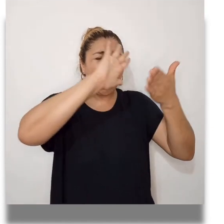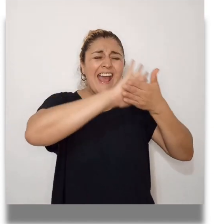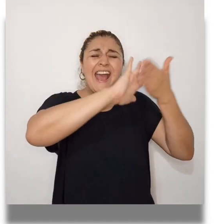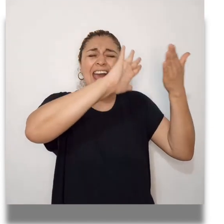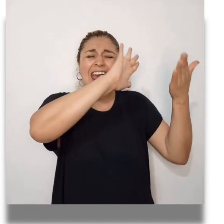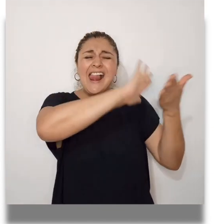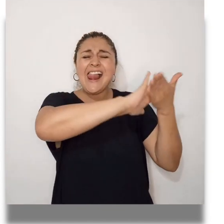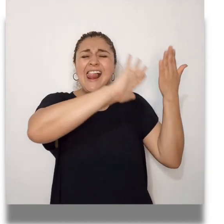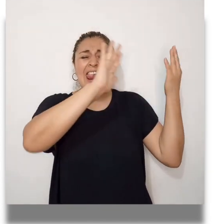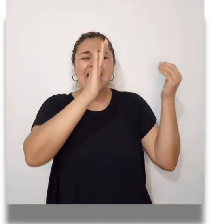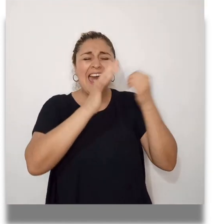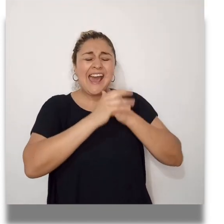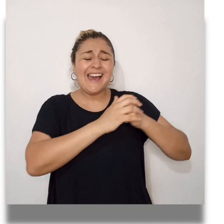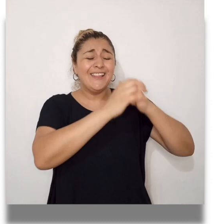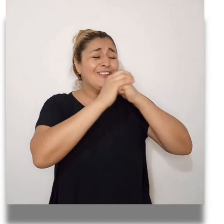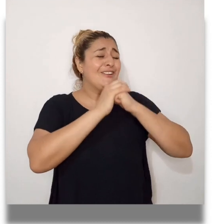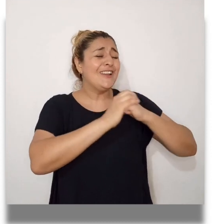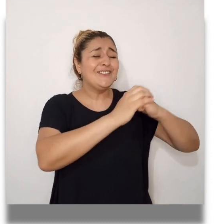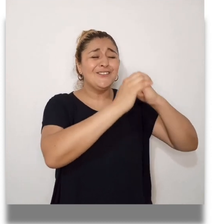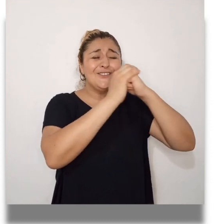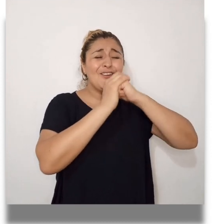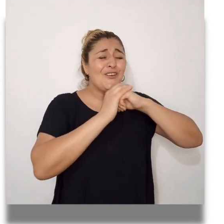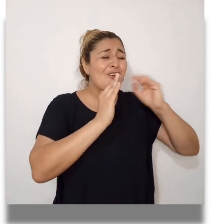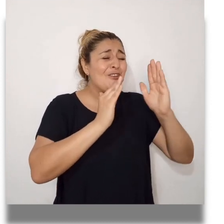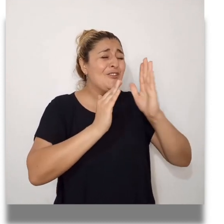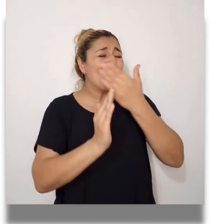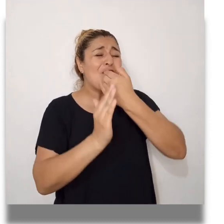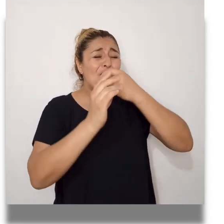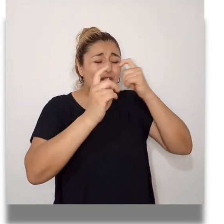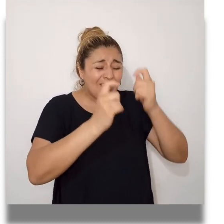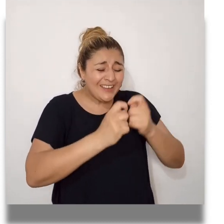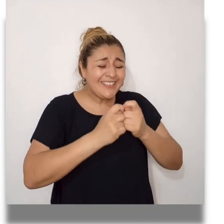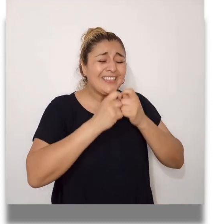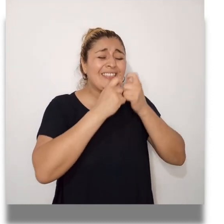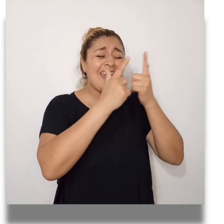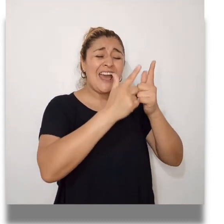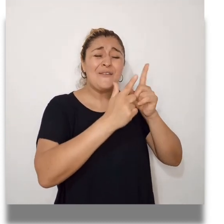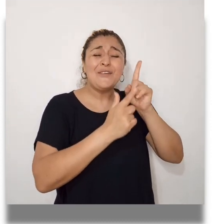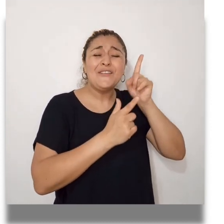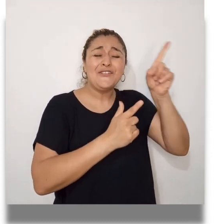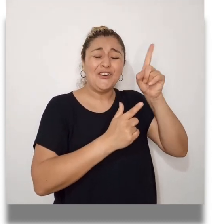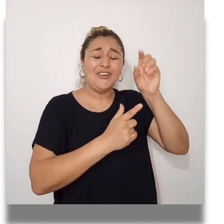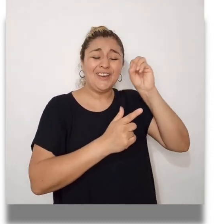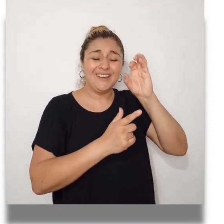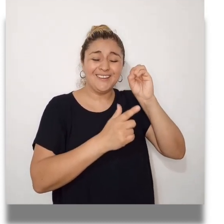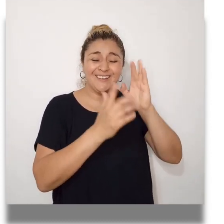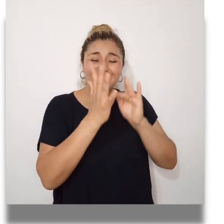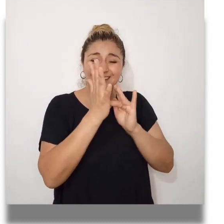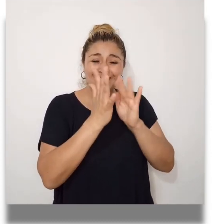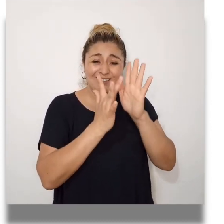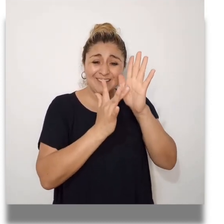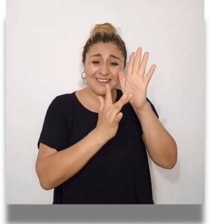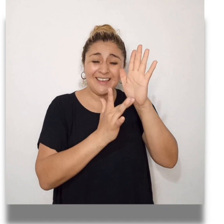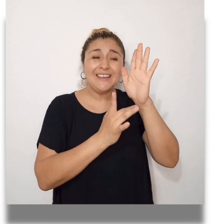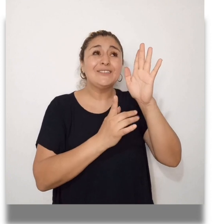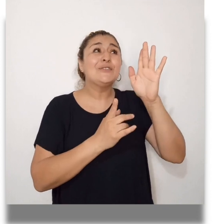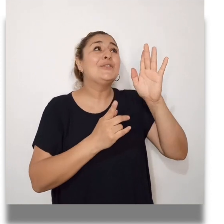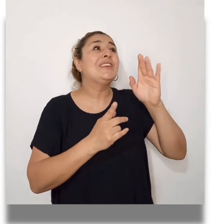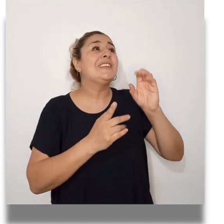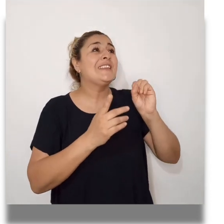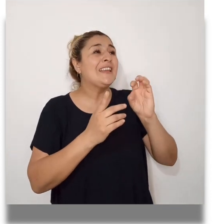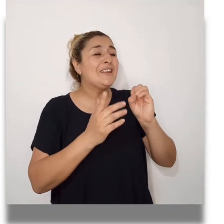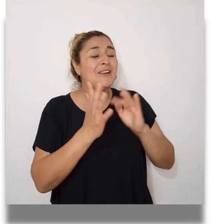L'adoration. L'adoration. Dans le nom de Jésus-Christ. En el nombre de Jesucristo. Dans le nom de Jésus-Christ. En el nombre